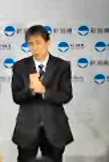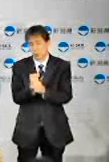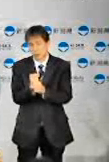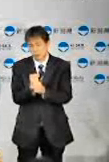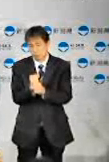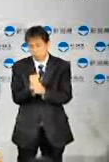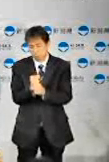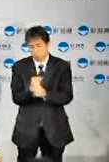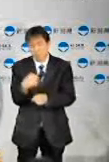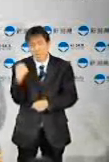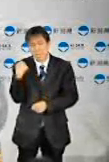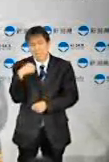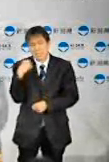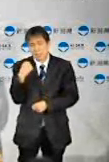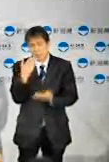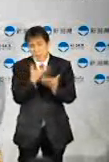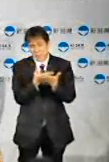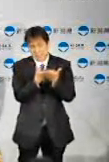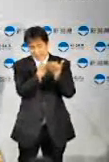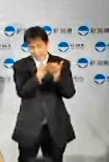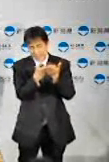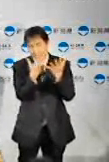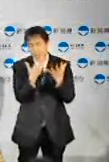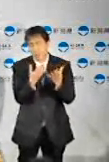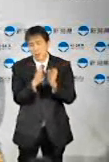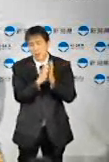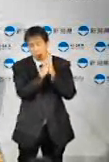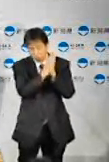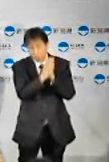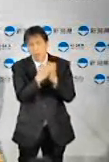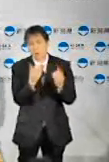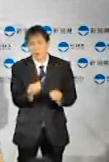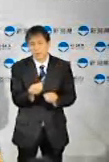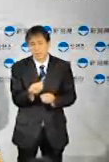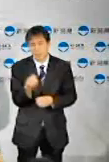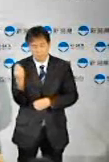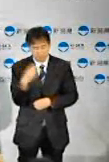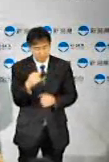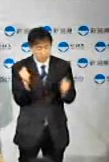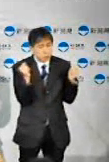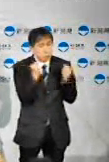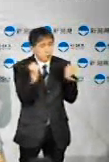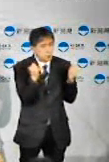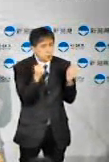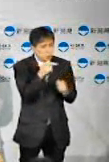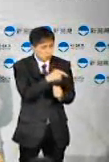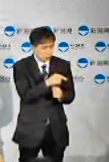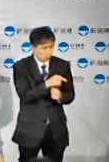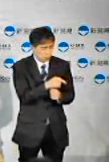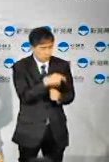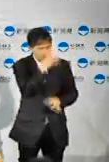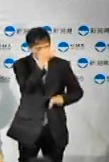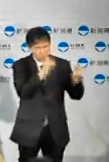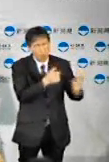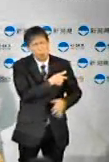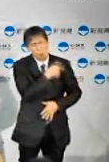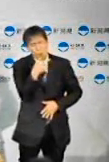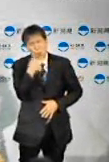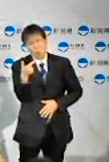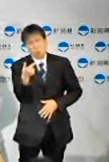まさに夏にお願いしたところで、またそれが冬の時期であれば大雪ということ